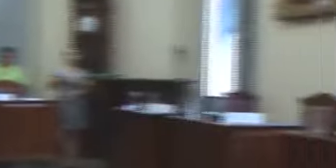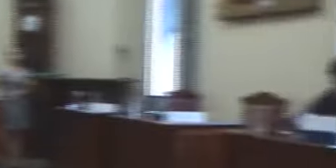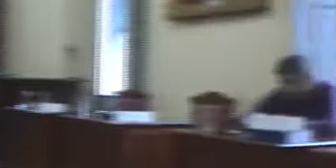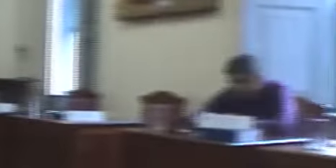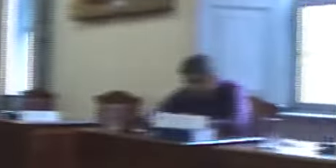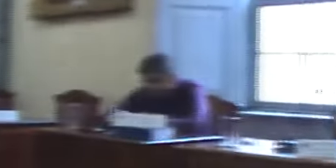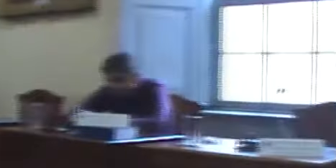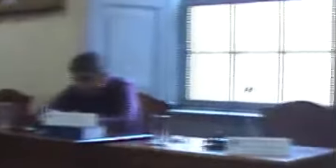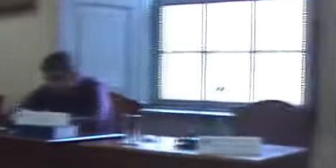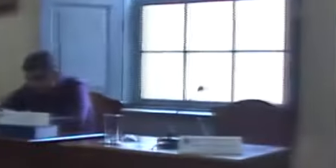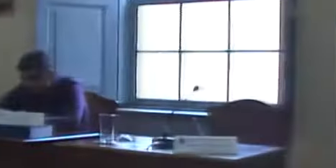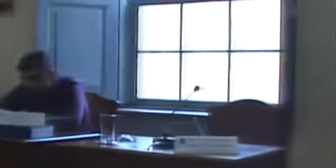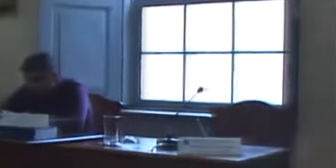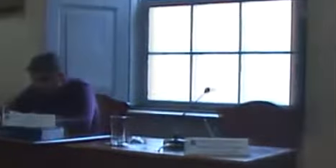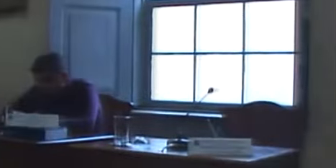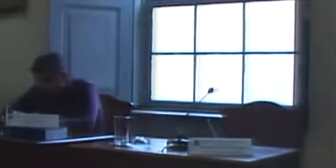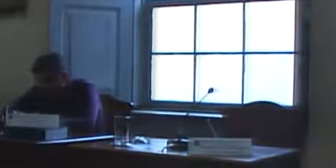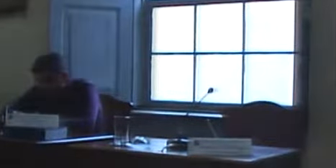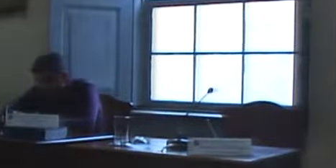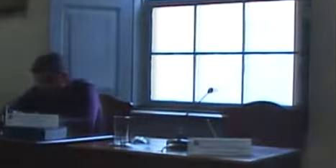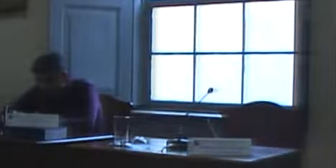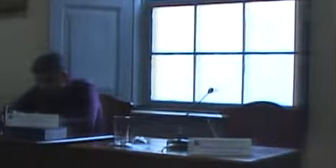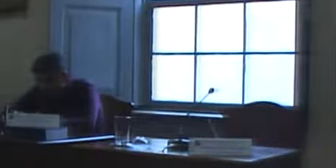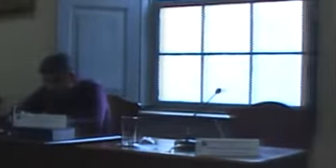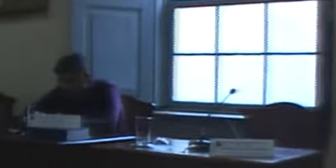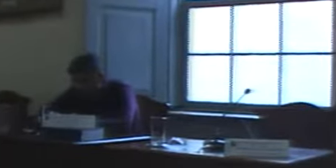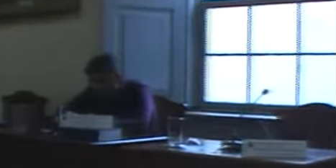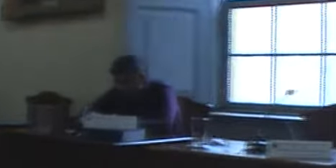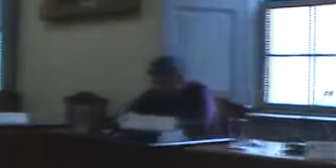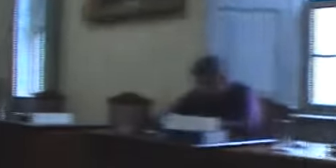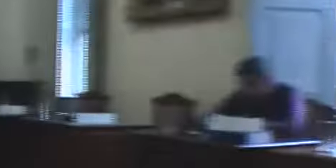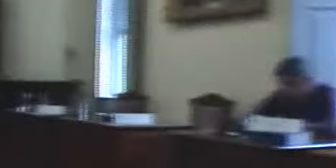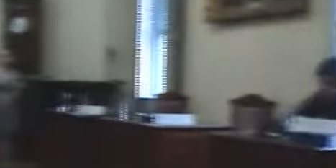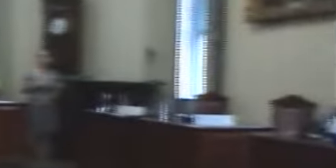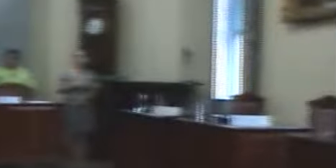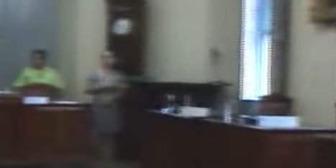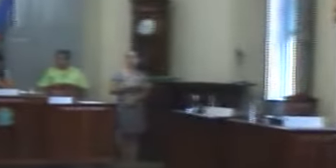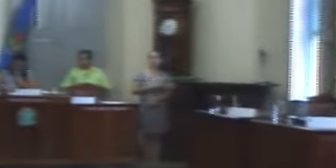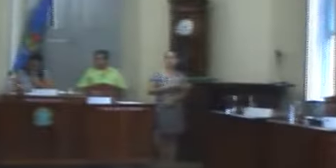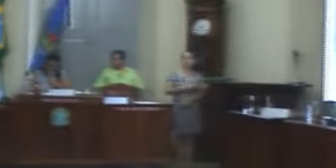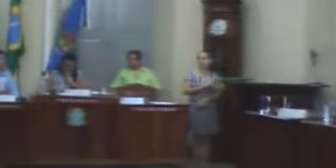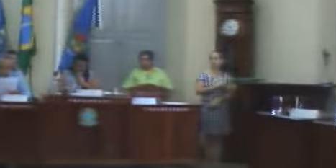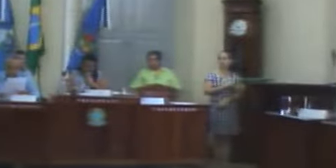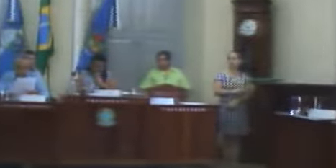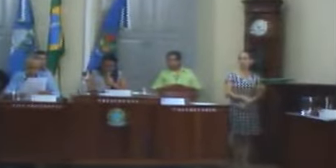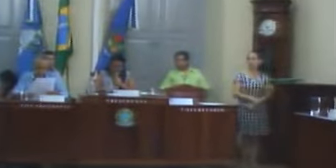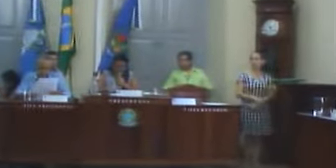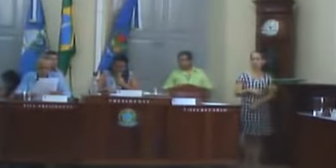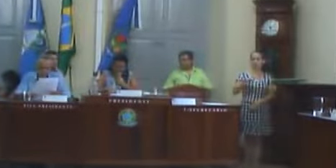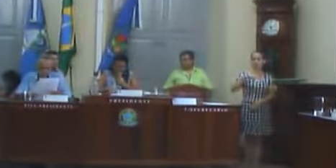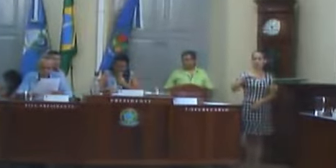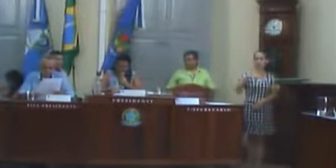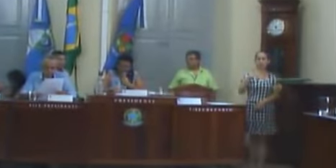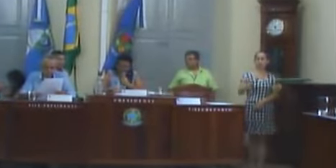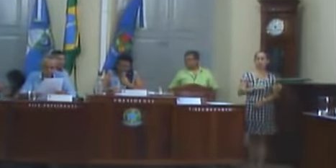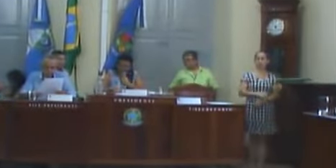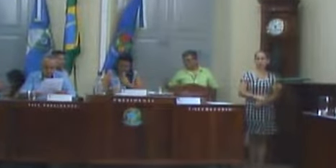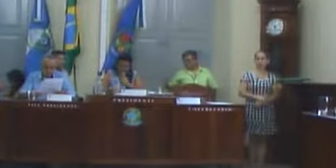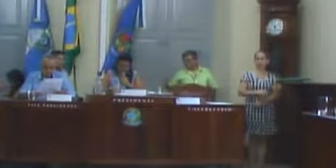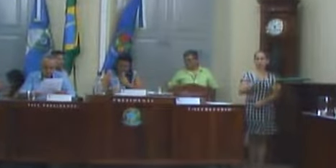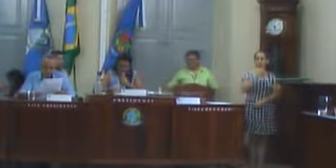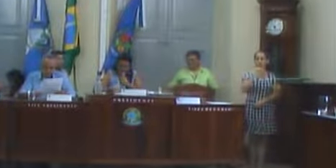Oliveira, justificado. Marcos da Silva Marques. Michele Vieira Cabral.